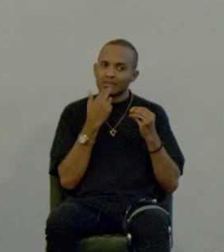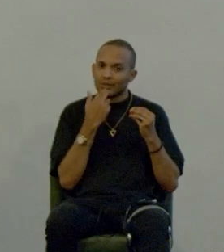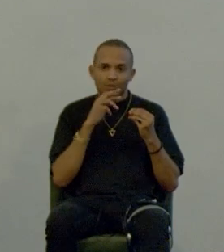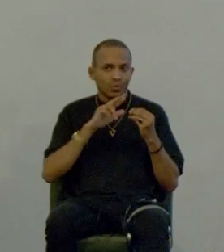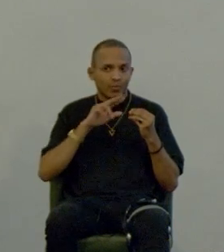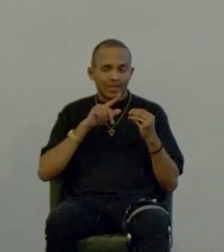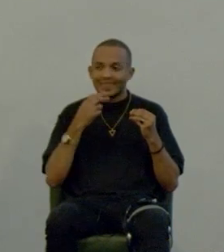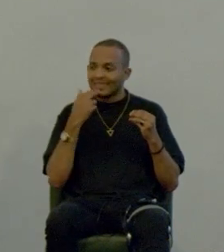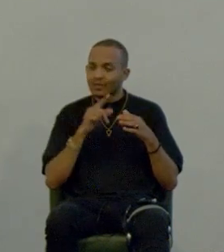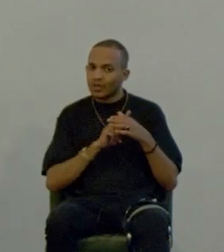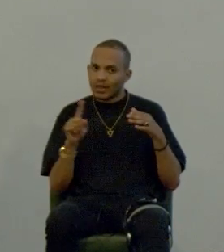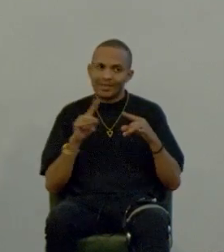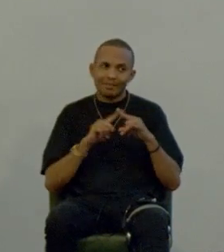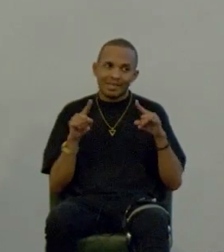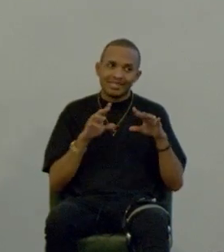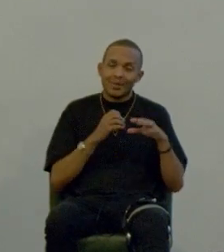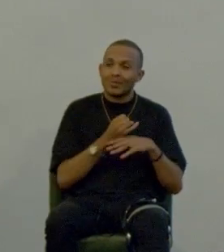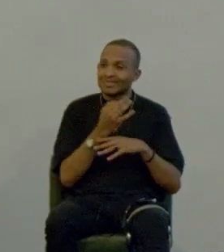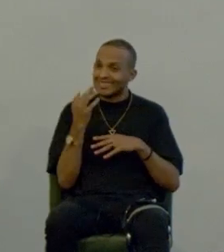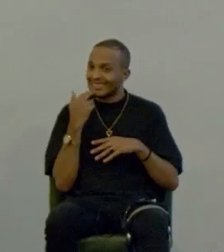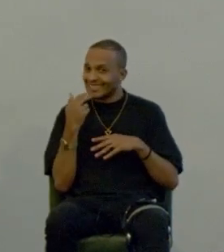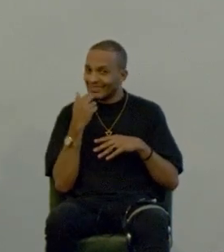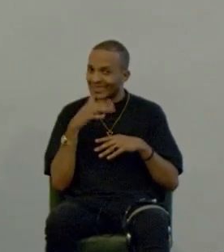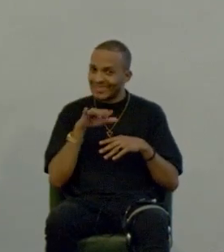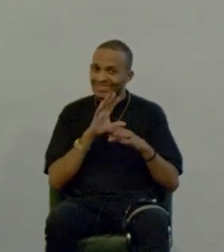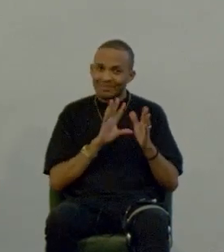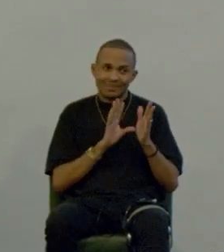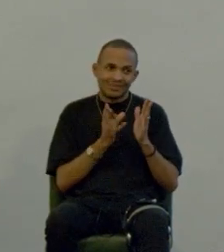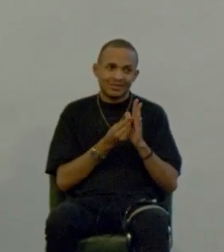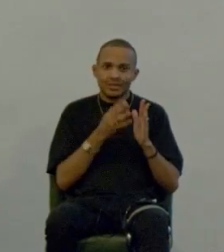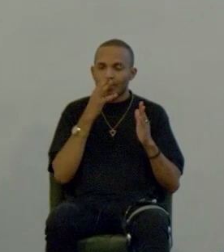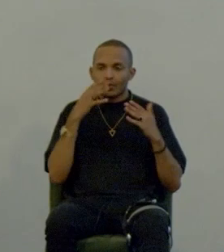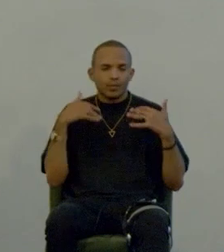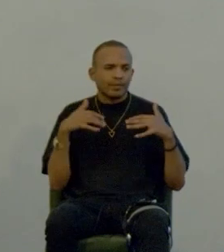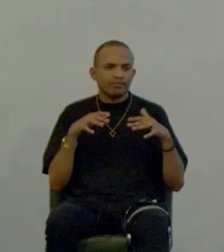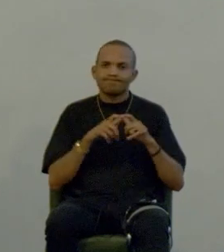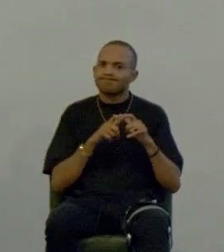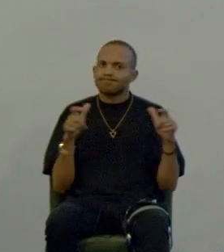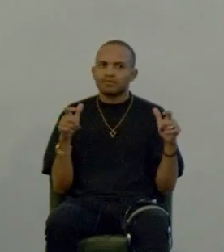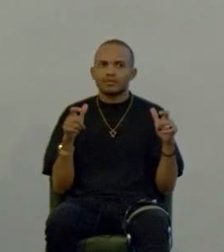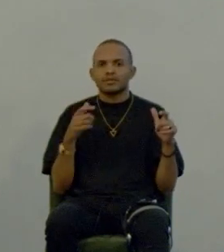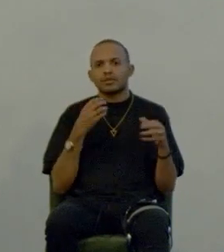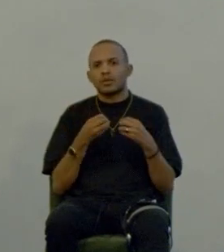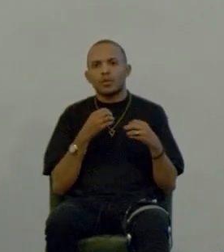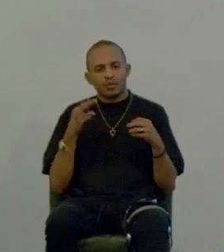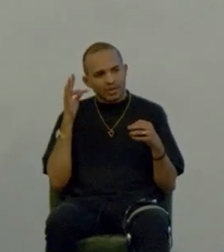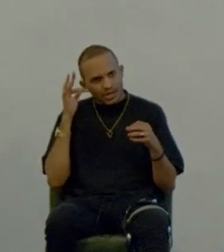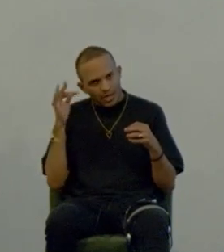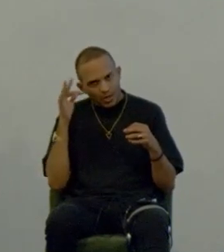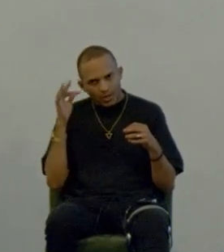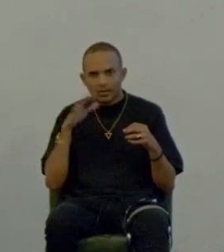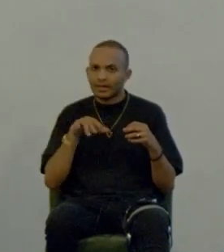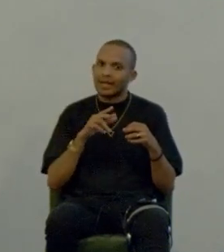isoladas. A quantidade de línguas indígenas faladas na região amazônica, ela é surpreendente, ela é muito grande. Do ponto de vista teórico,